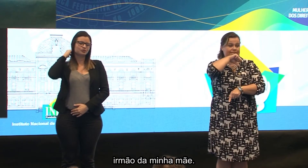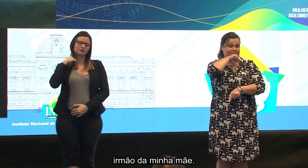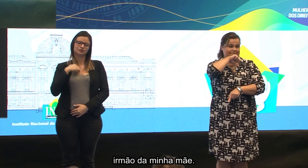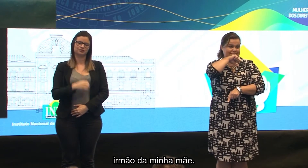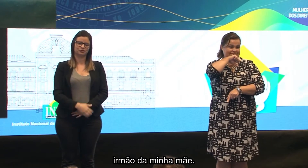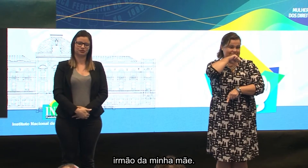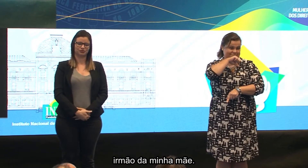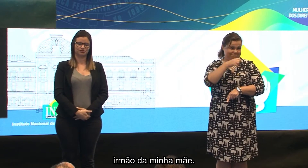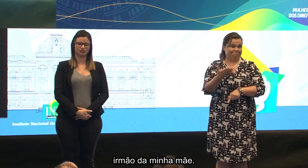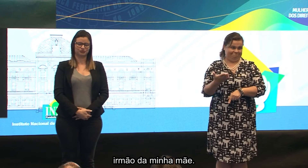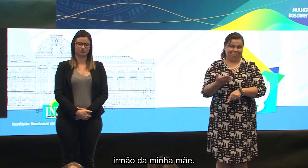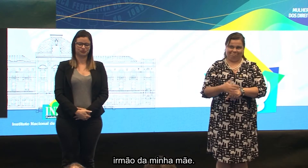ele é irmão da minha mãe,